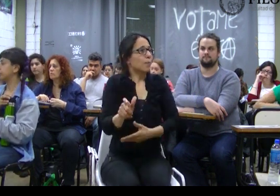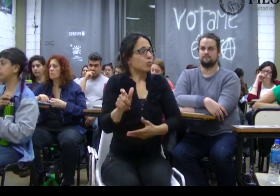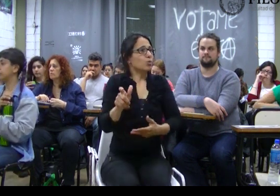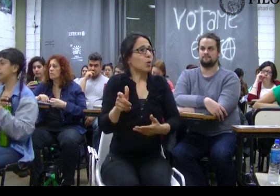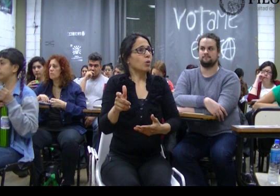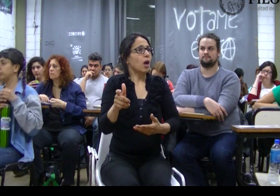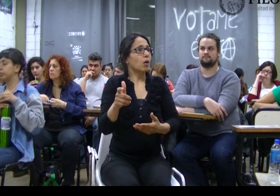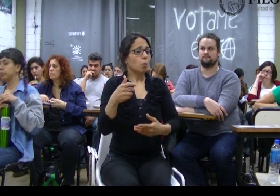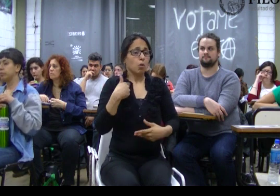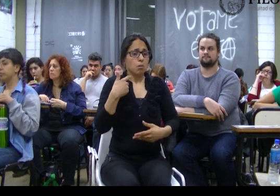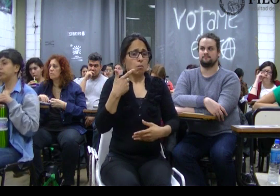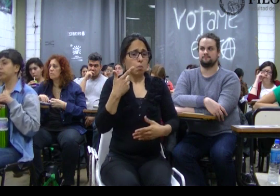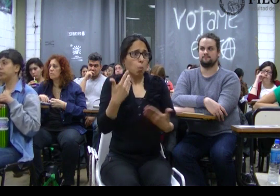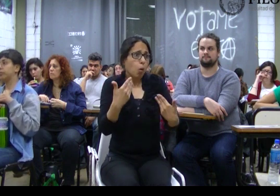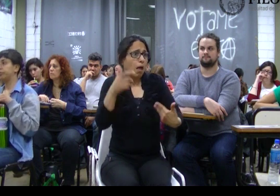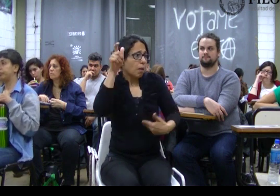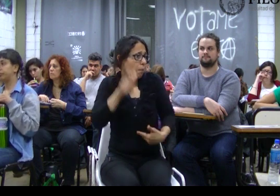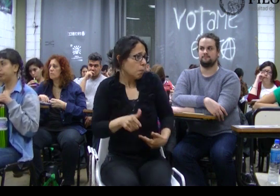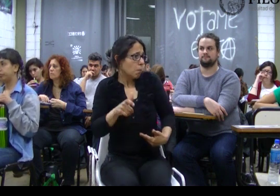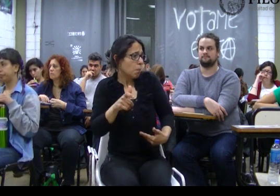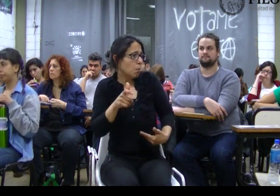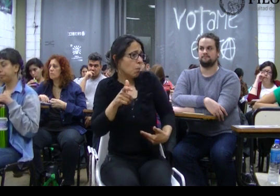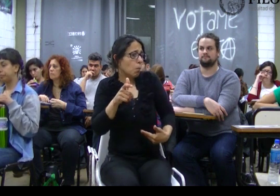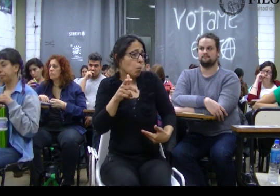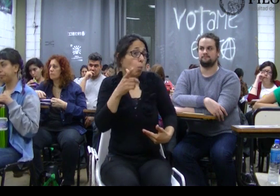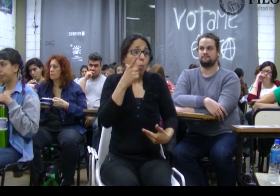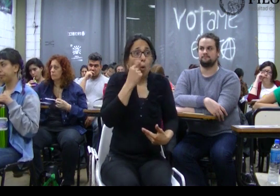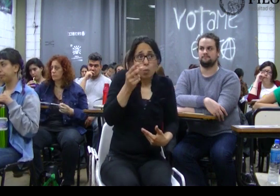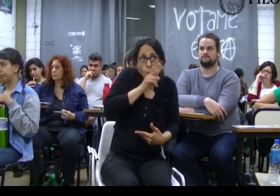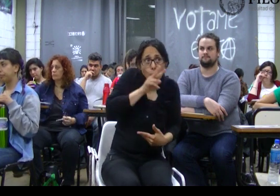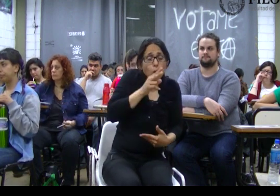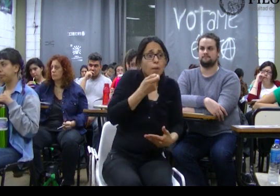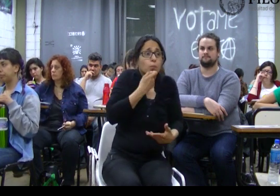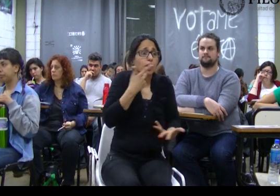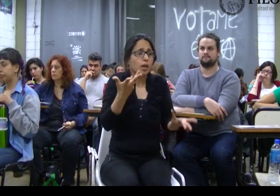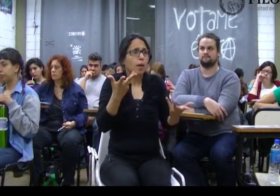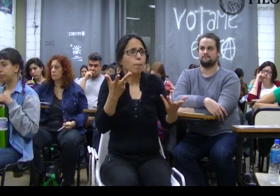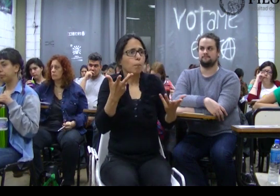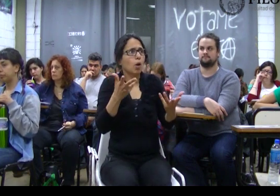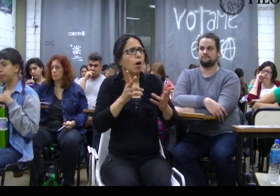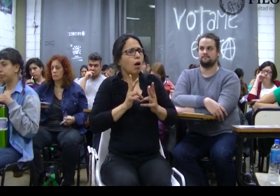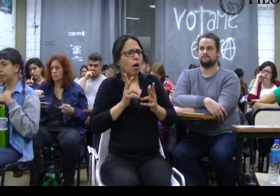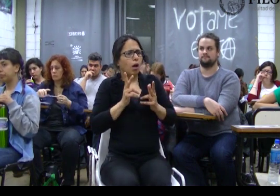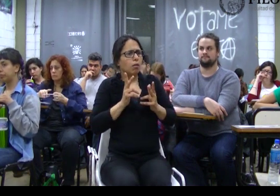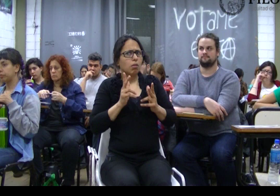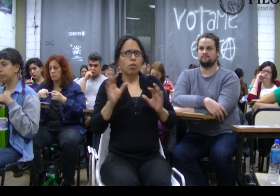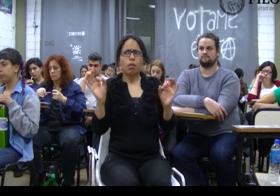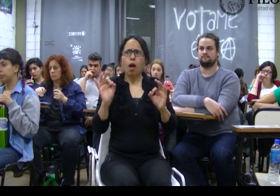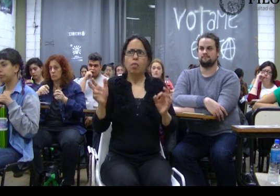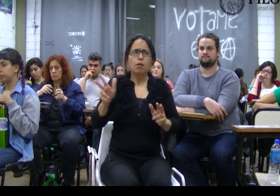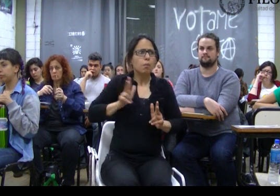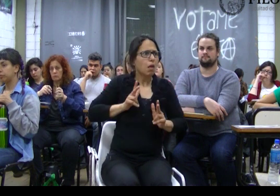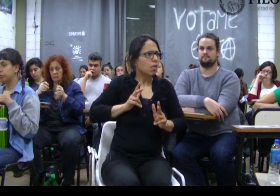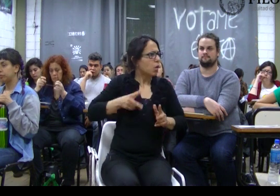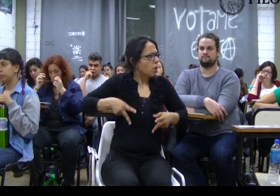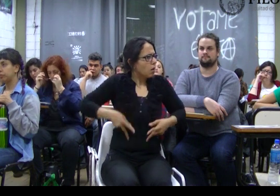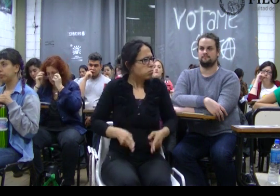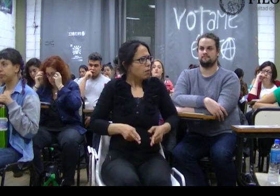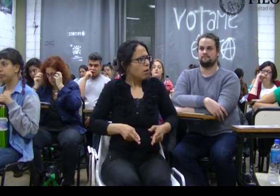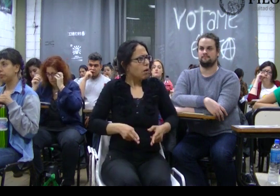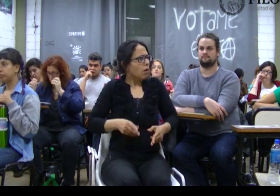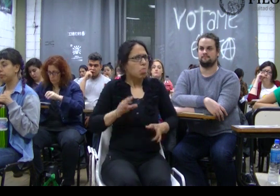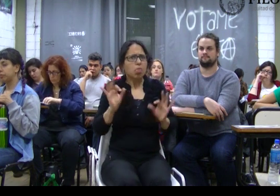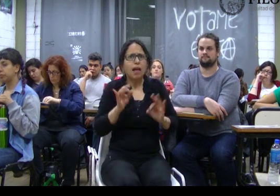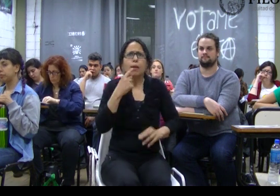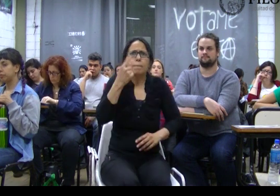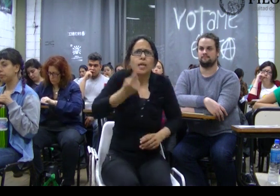tomó conocimiento de que se le quitó su fertilidad sin su consentimiento